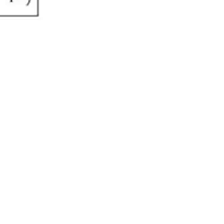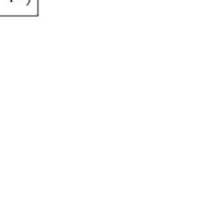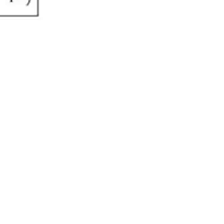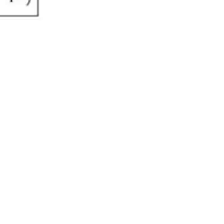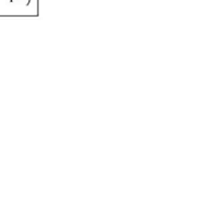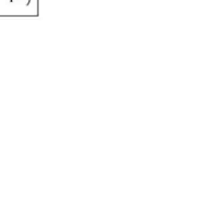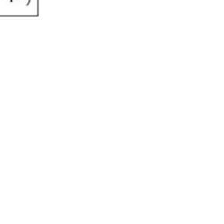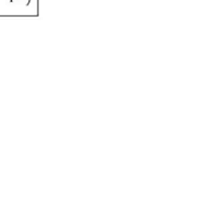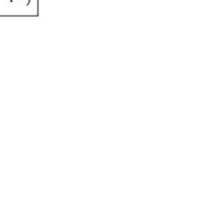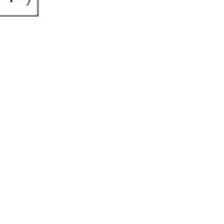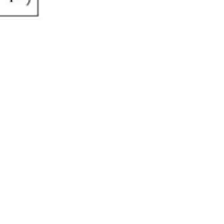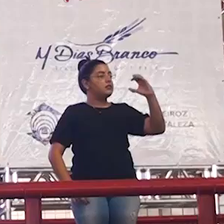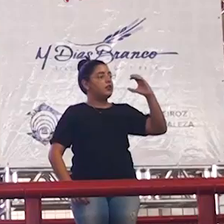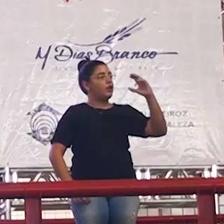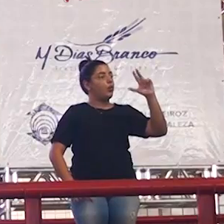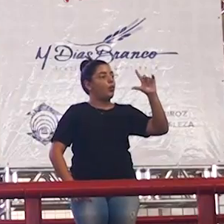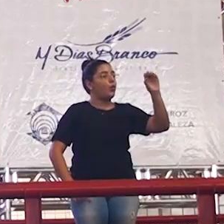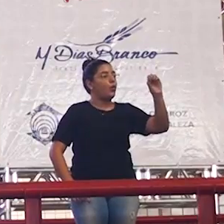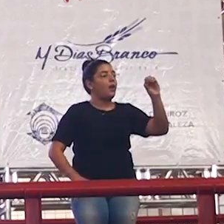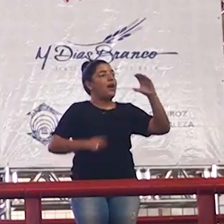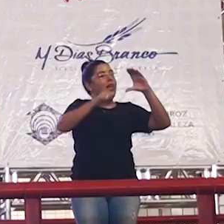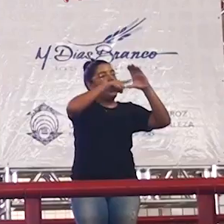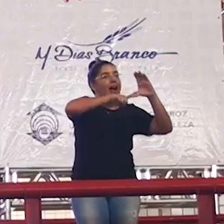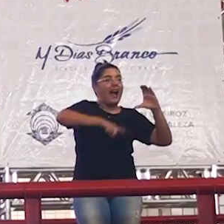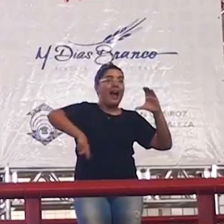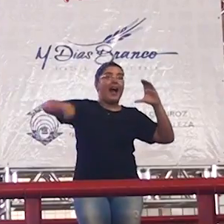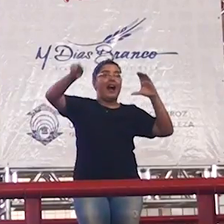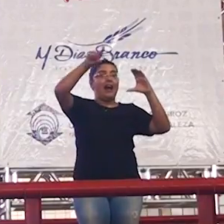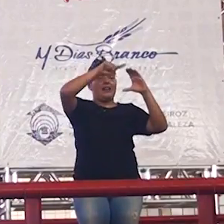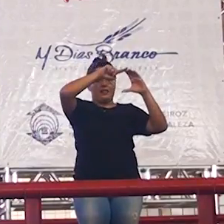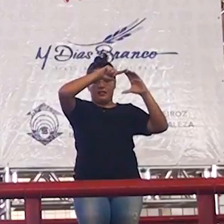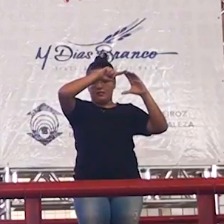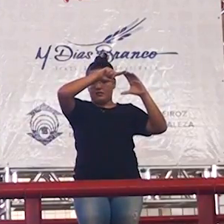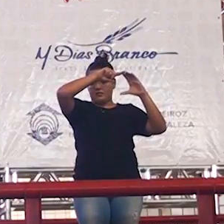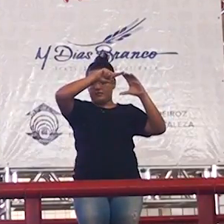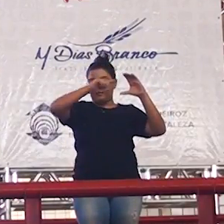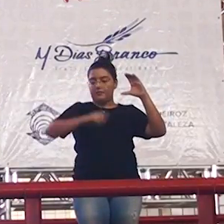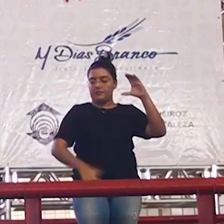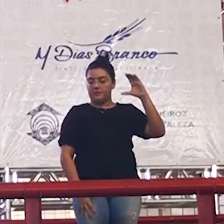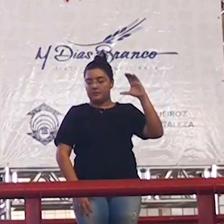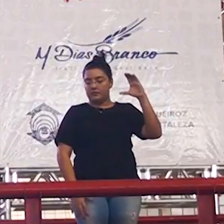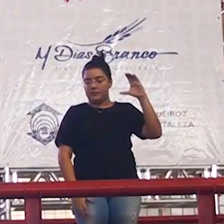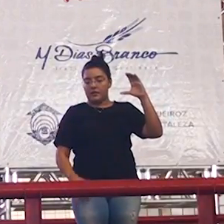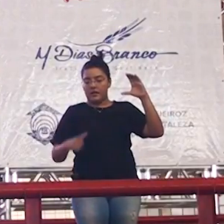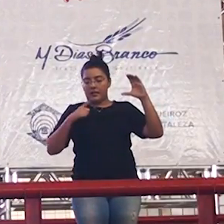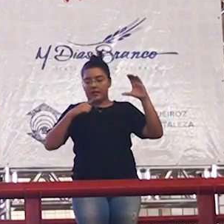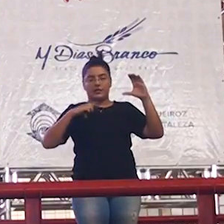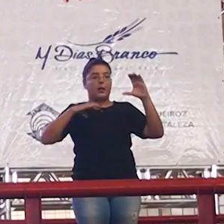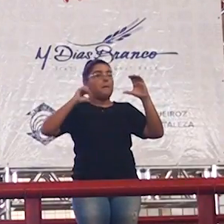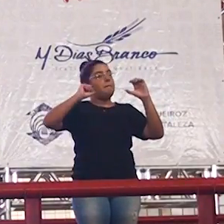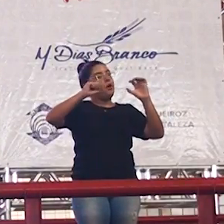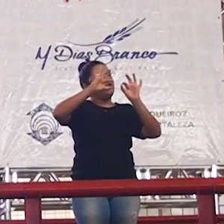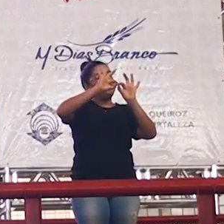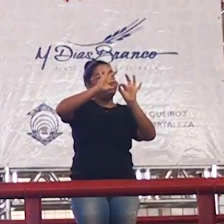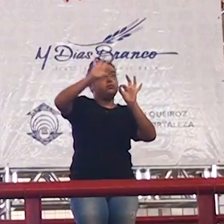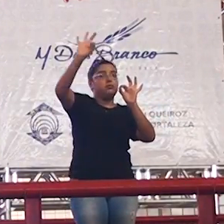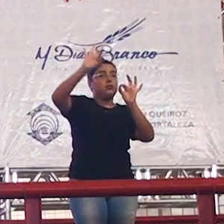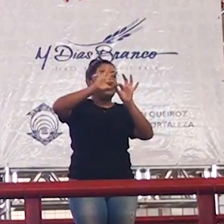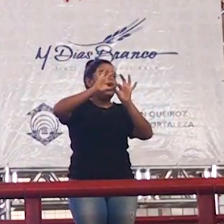que circunda essa área. Que a gente pode até dizer que também é o perímetro do